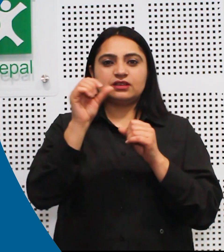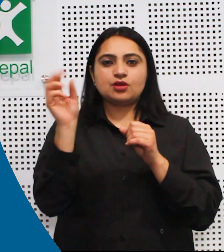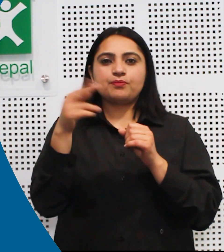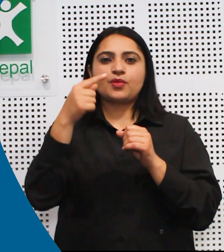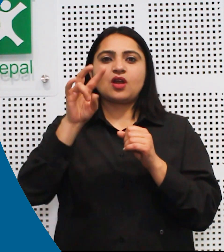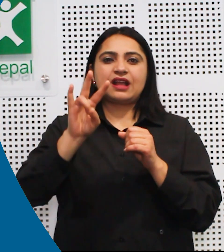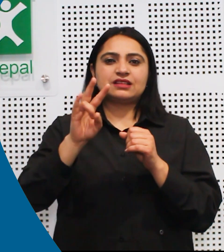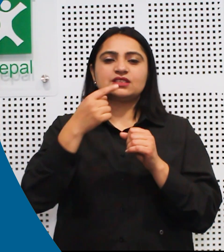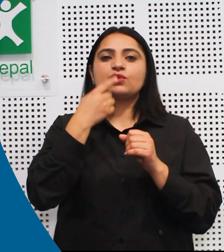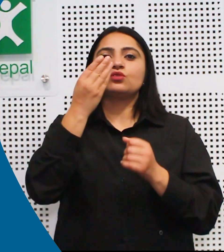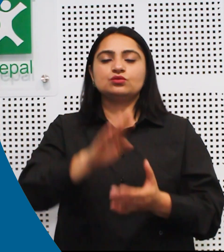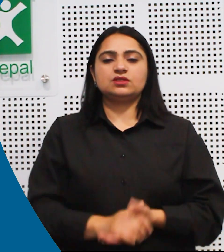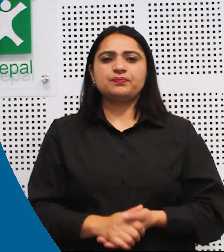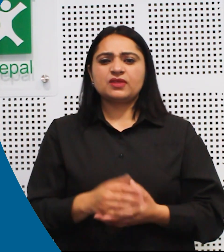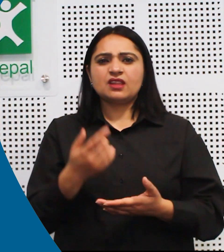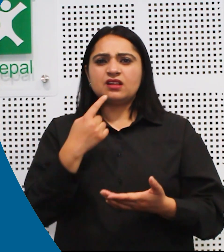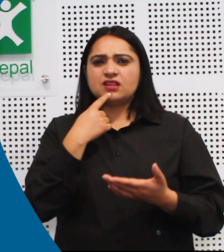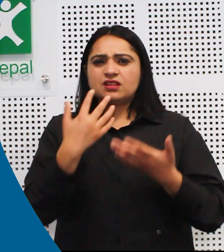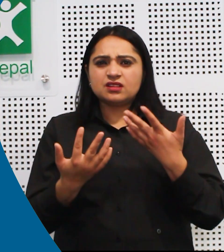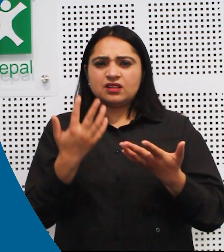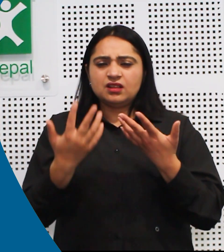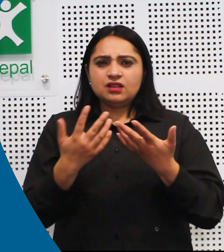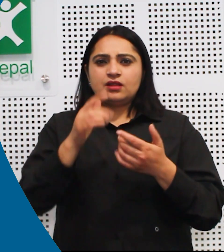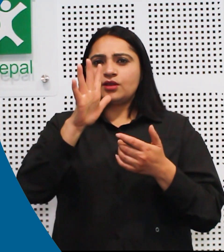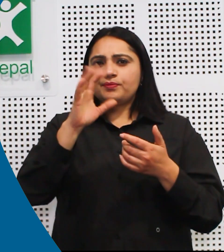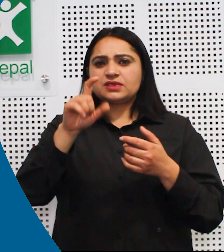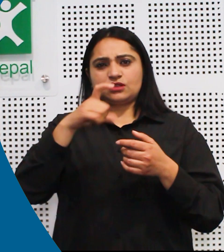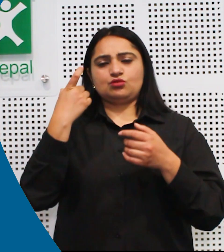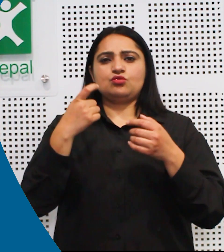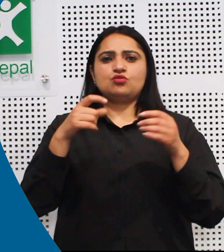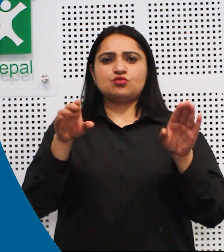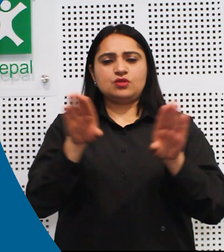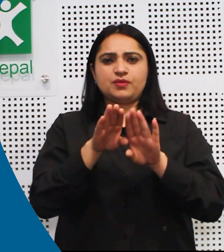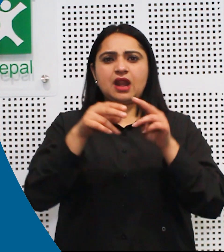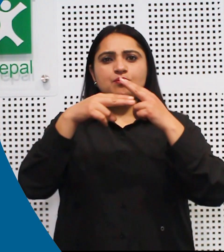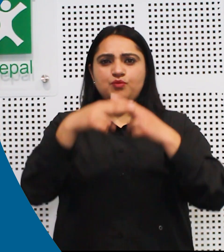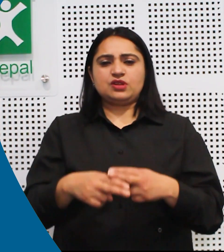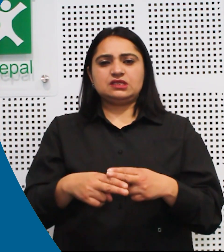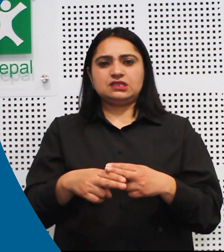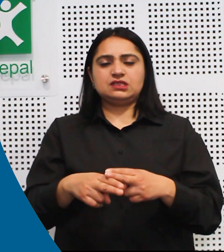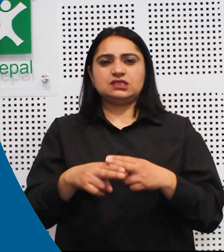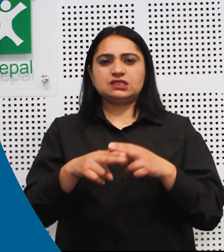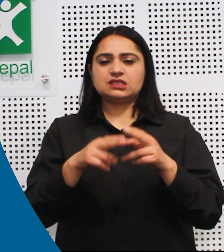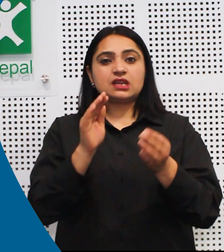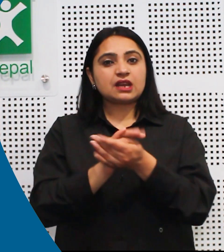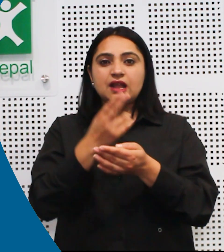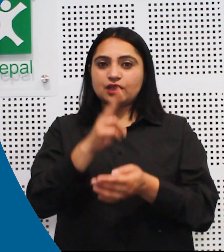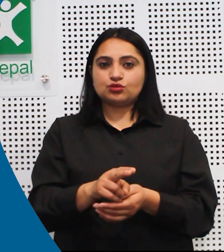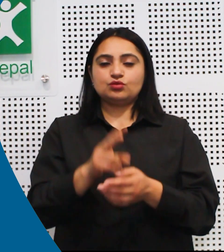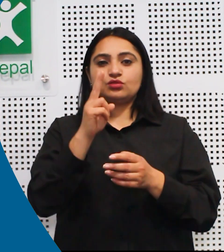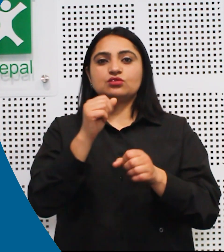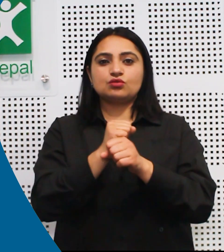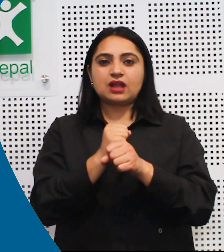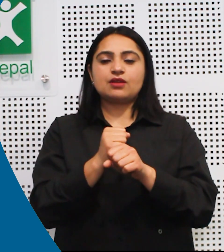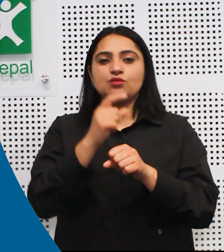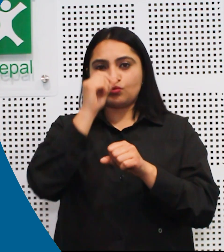पौडेल बताउनुहुन्छ। झण्डै हामीले 50 करोड हाराहारीमा विनियोजन भएको थियो। त्यसको कामहरू हाम्रो 5 वटा डेभलपमेन्ट, जस्तै एउटा चाहिँ